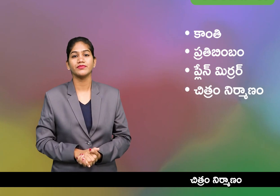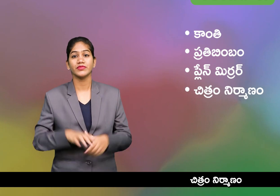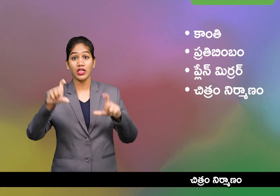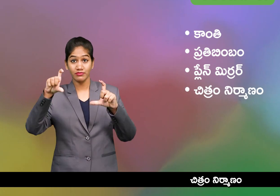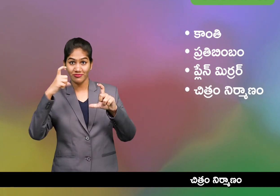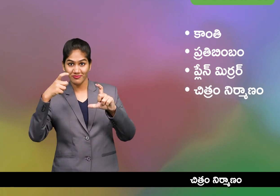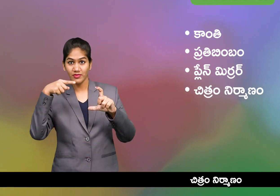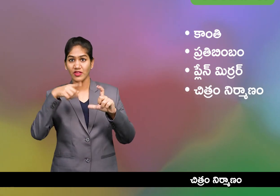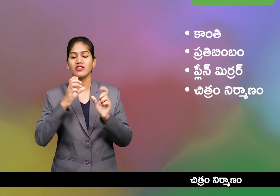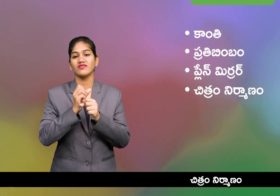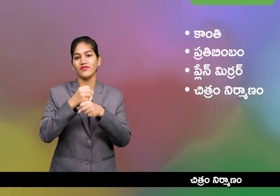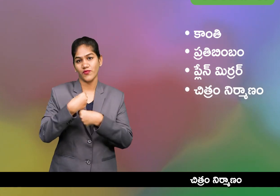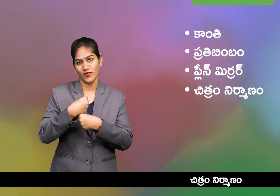చిత్రం నిర్మాణం.